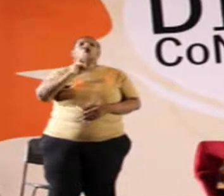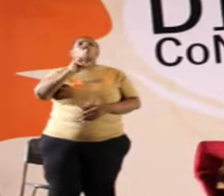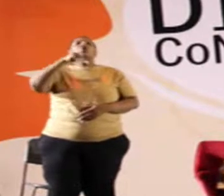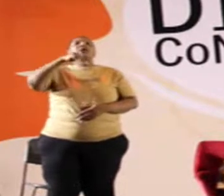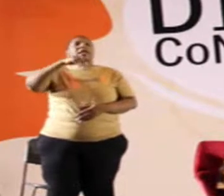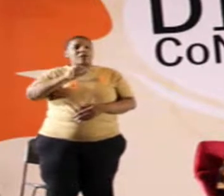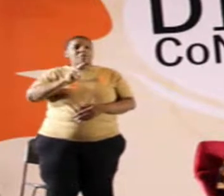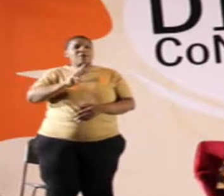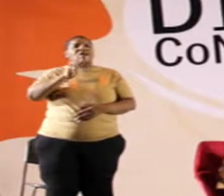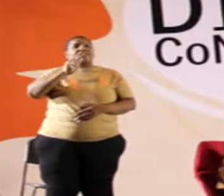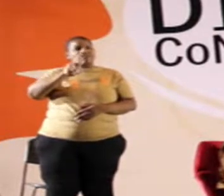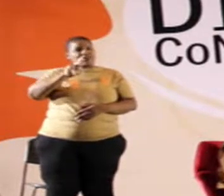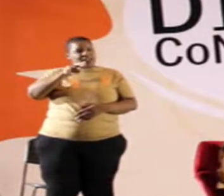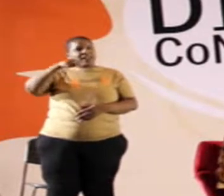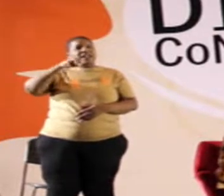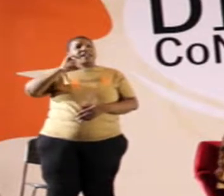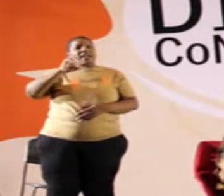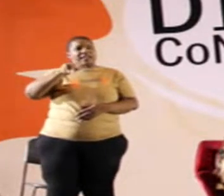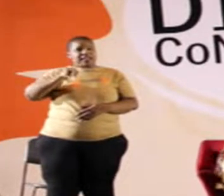Werneck.